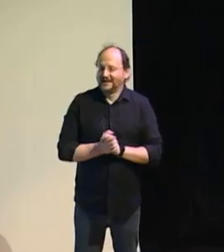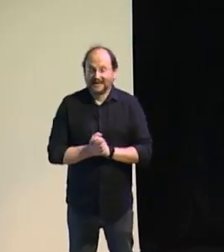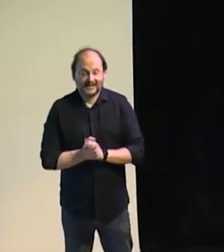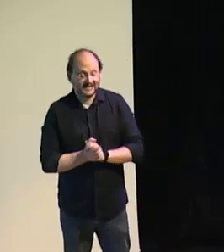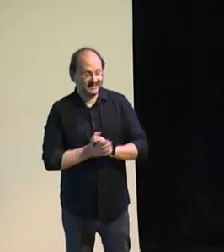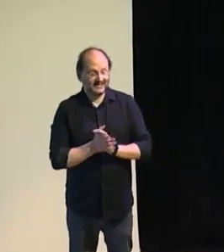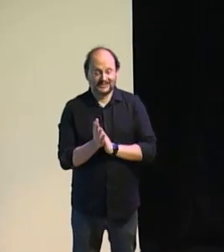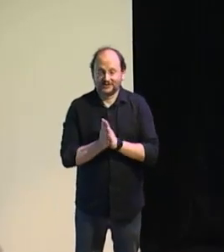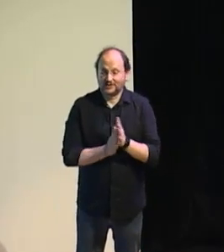taire.